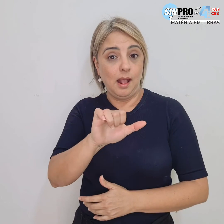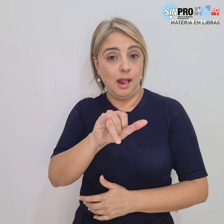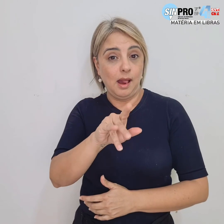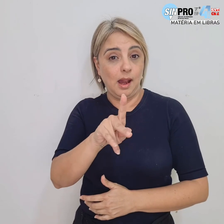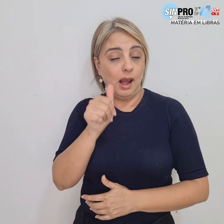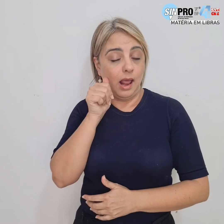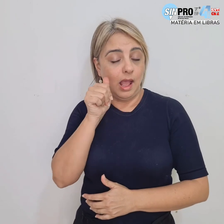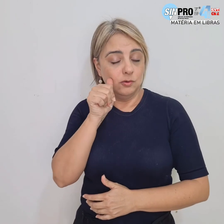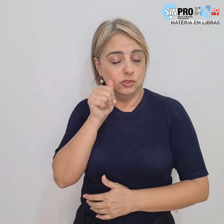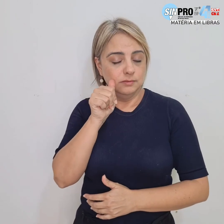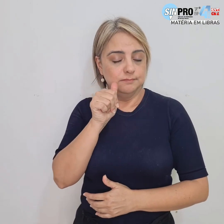Silveira Moreira,